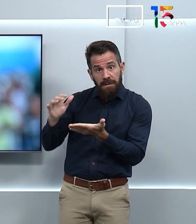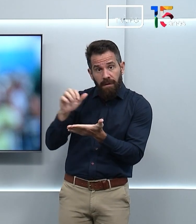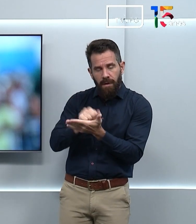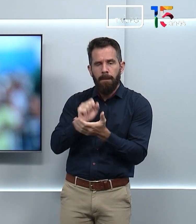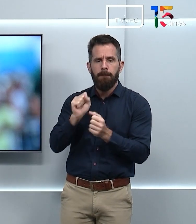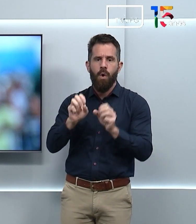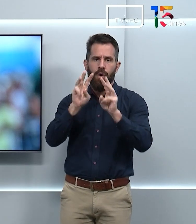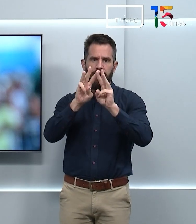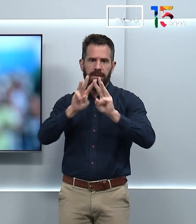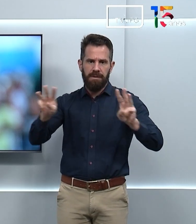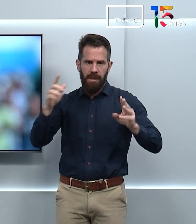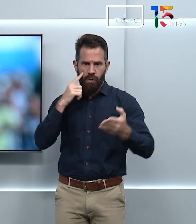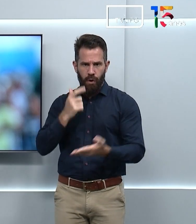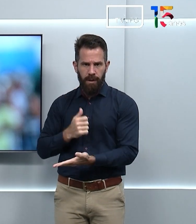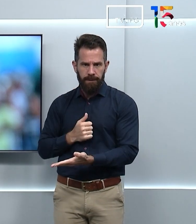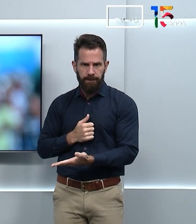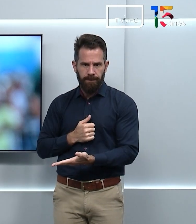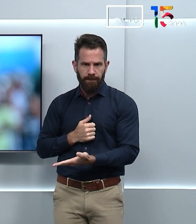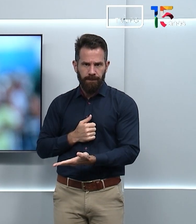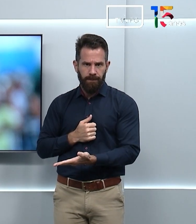tela,